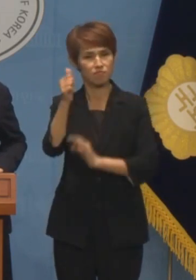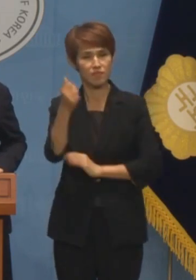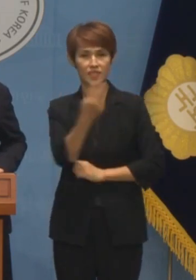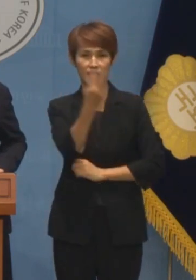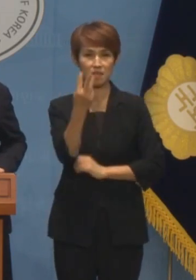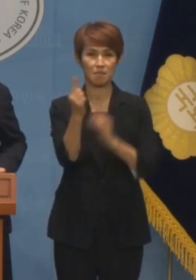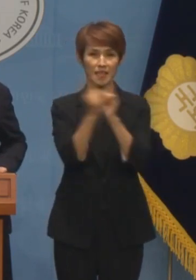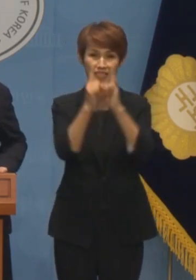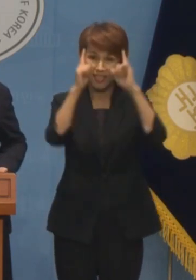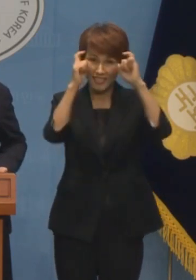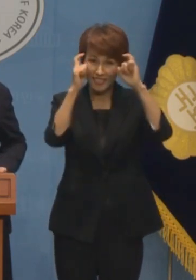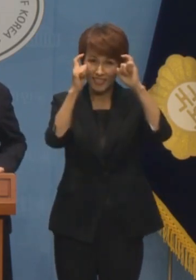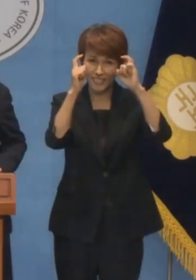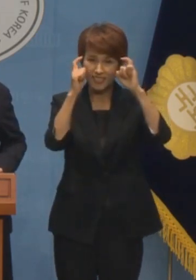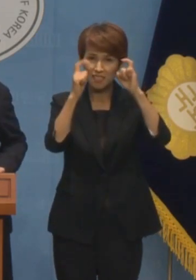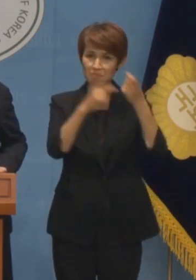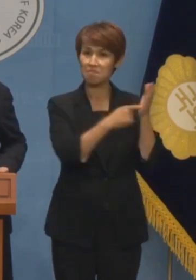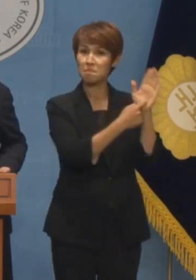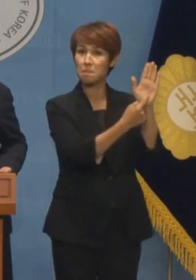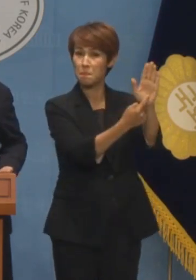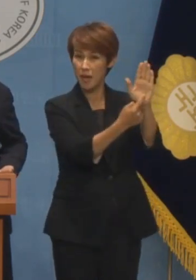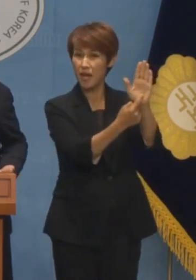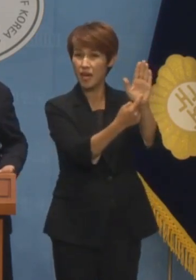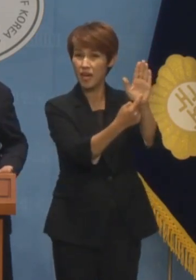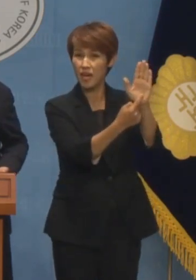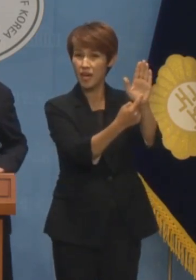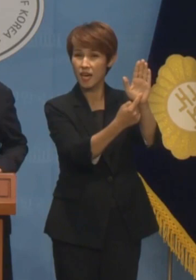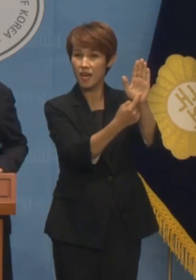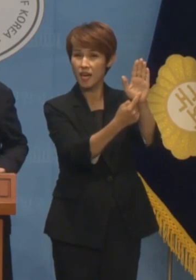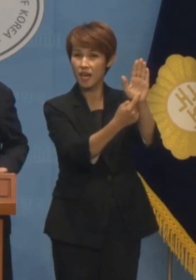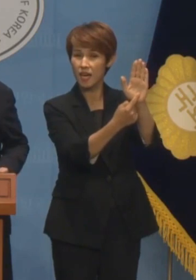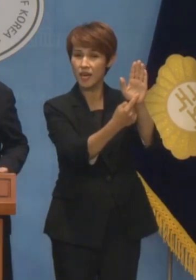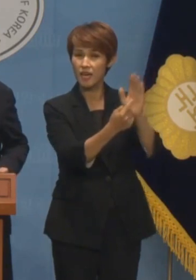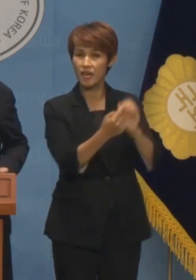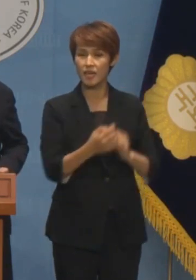사진을 공개한 바 있습니다.